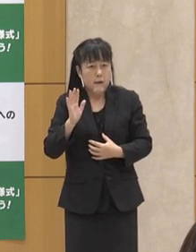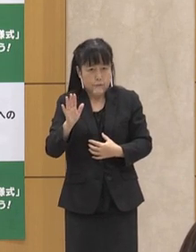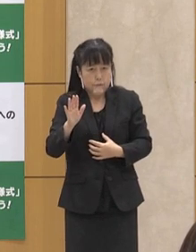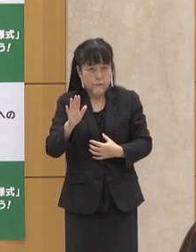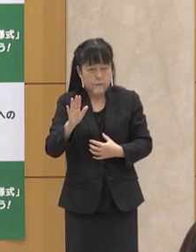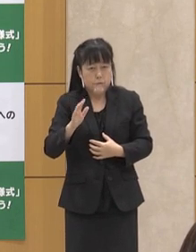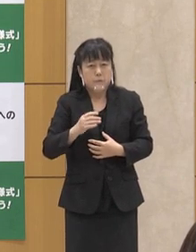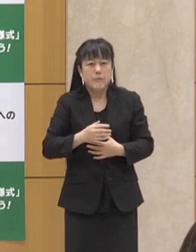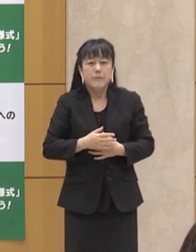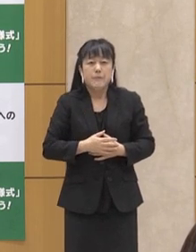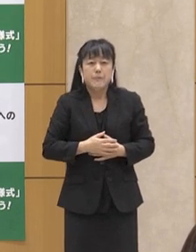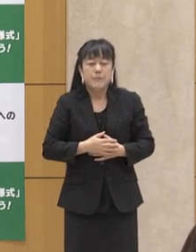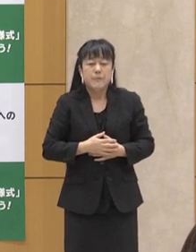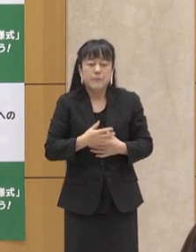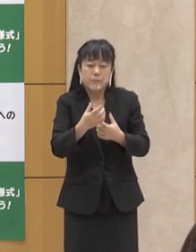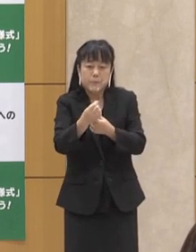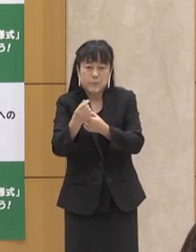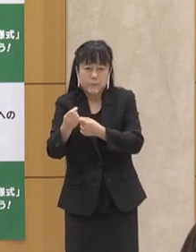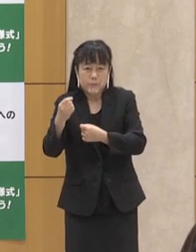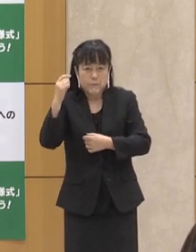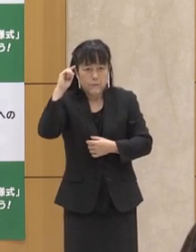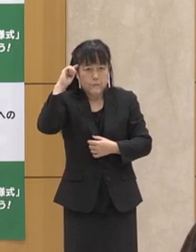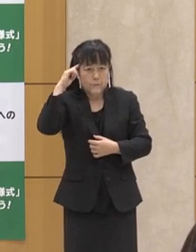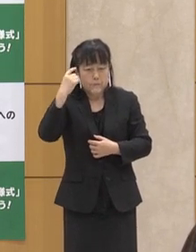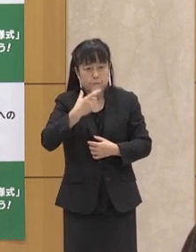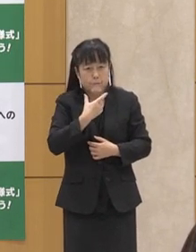重に考える必要があるんじゃないかと思います。